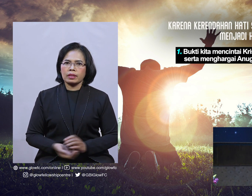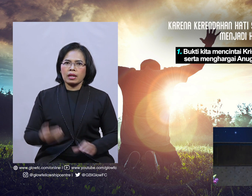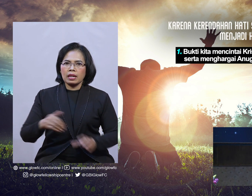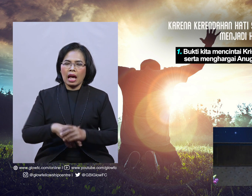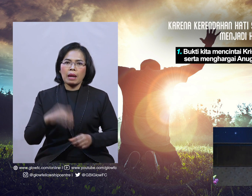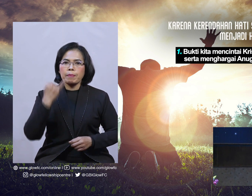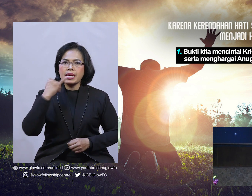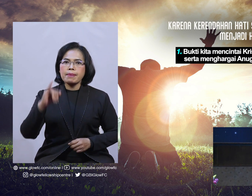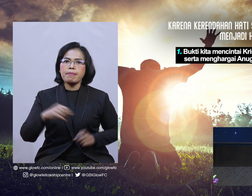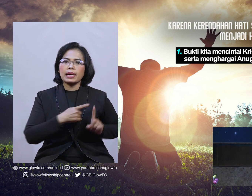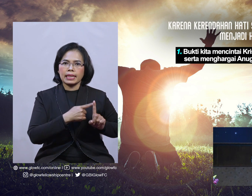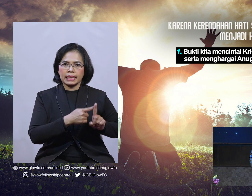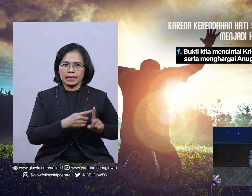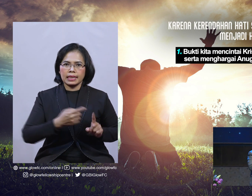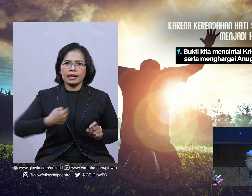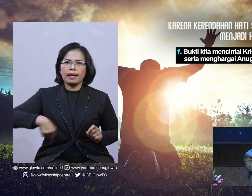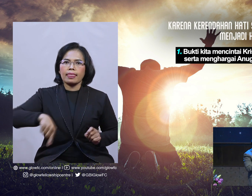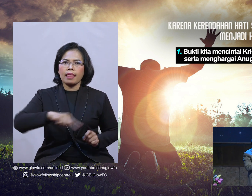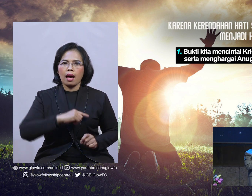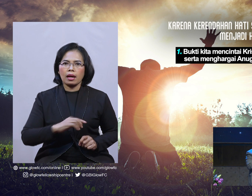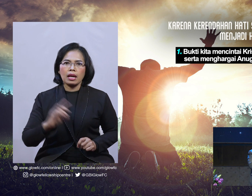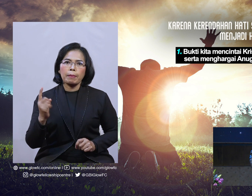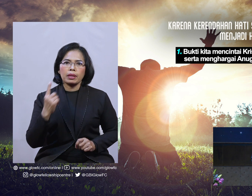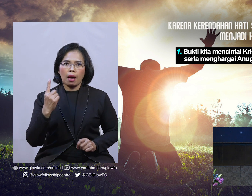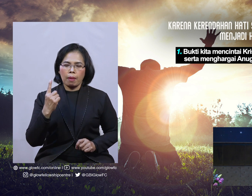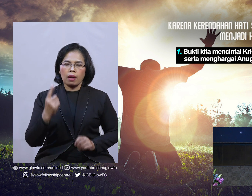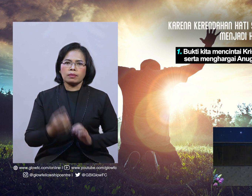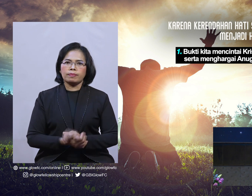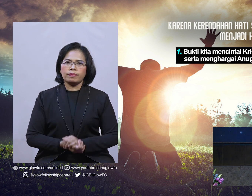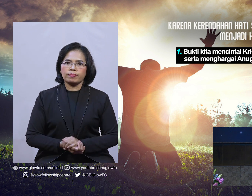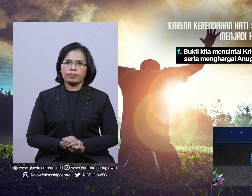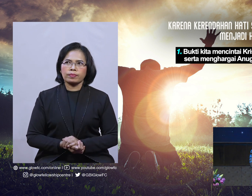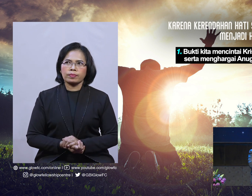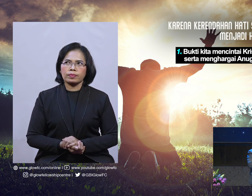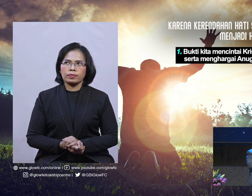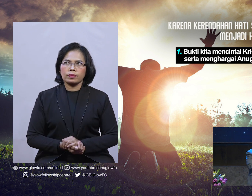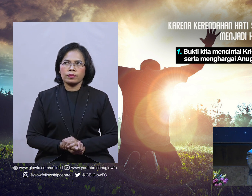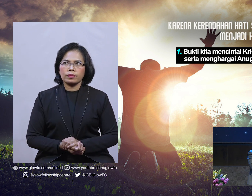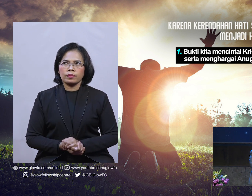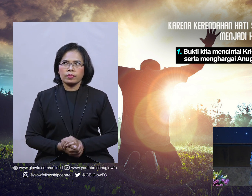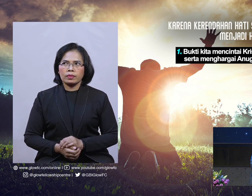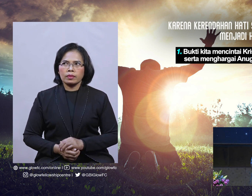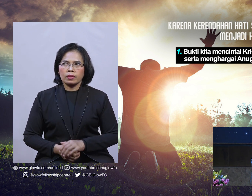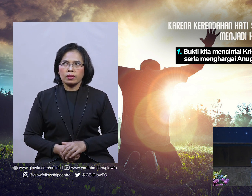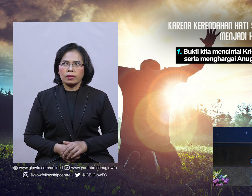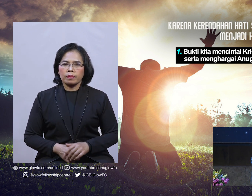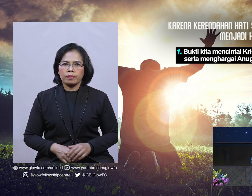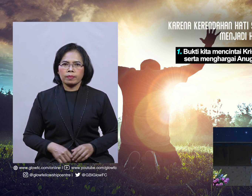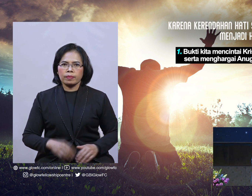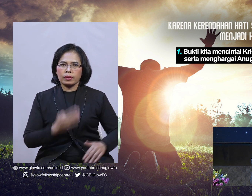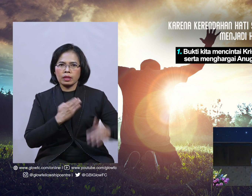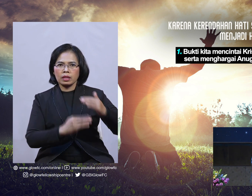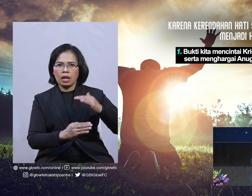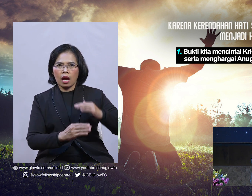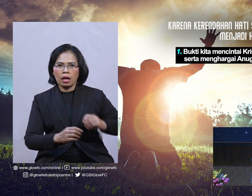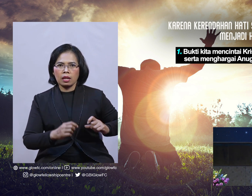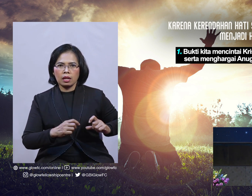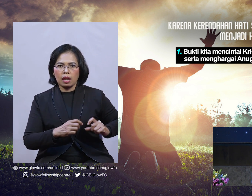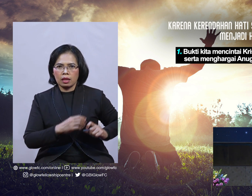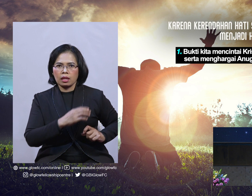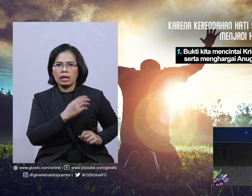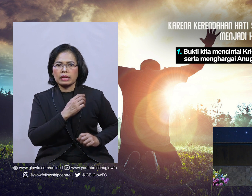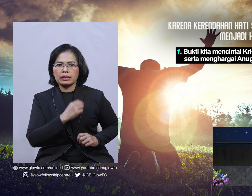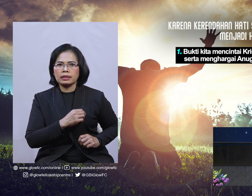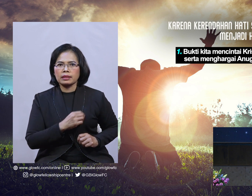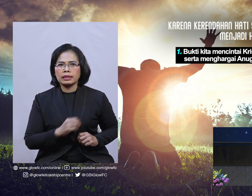dalam iman Kristen kita Hai yang pertama 20 m dan hati serta kesiapan menjadi hamba